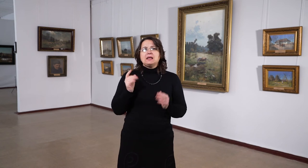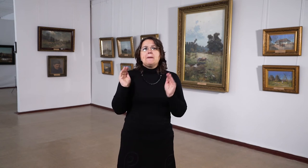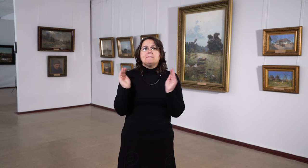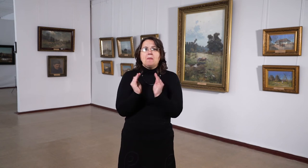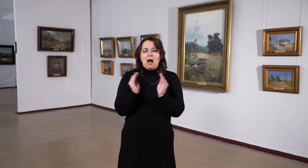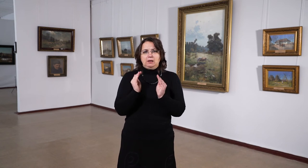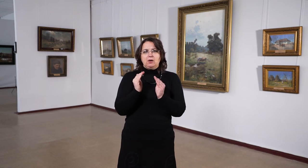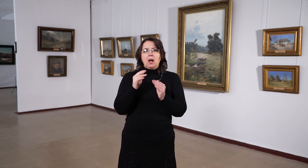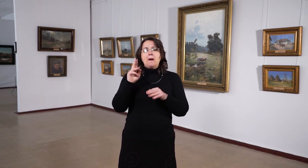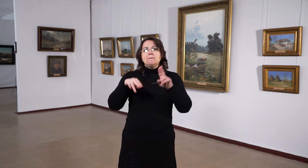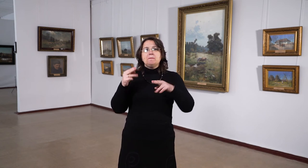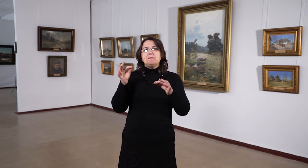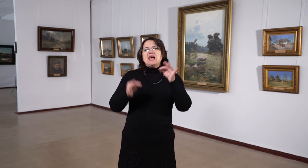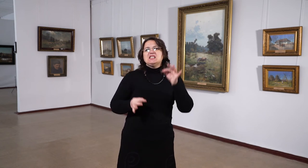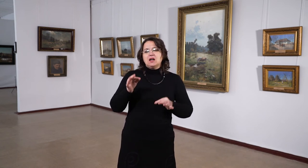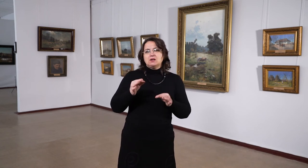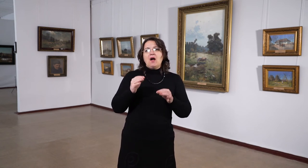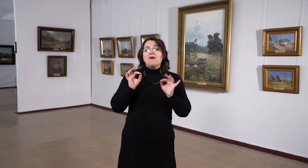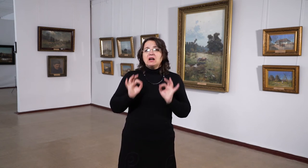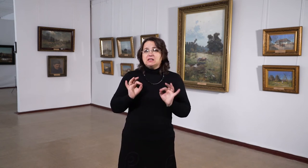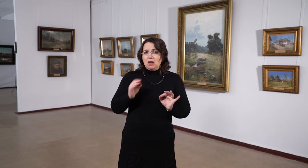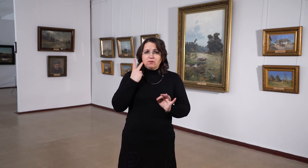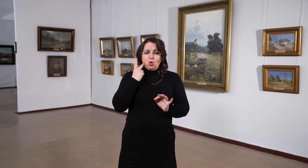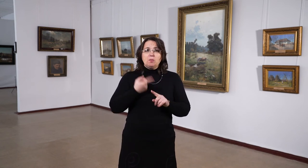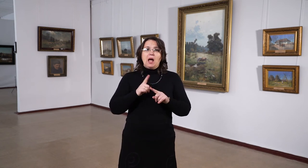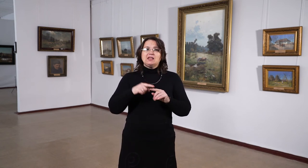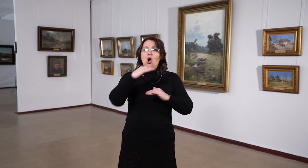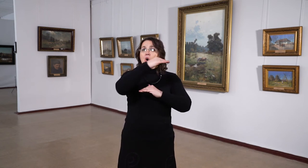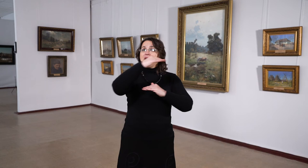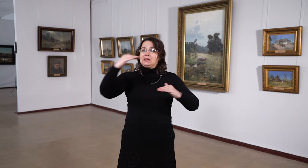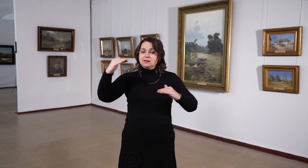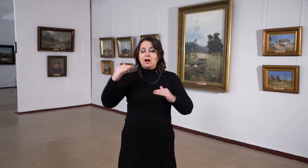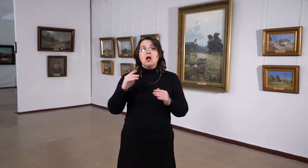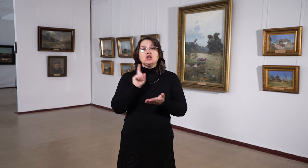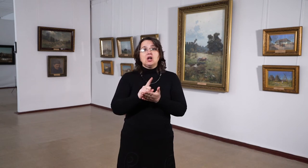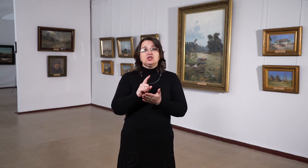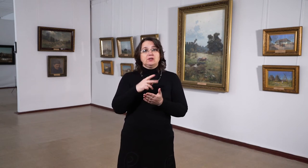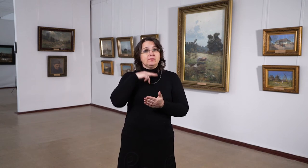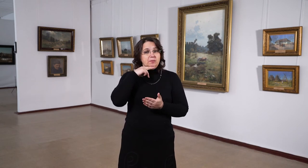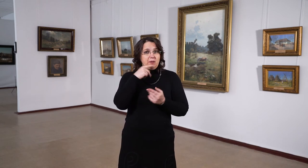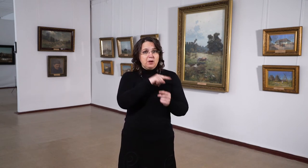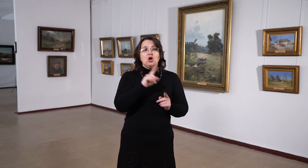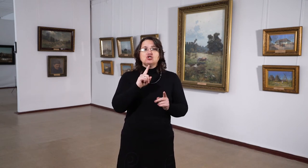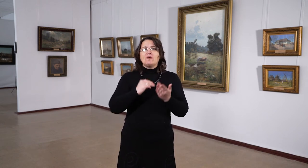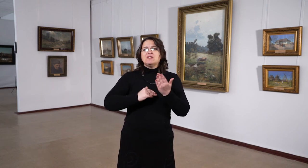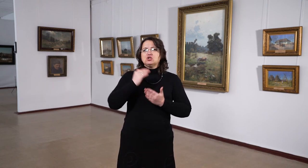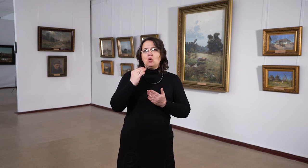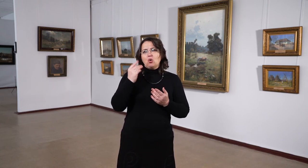камерного пейзажа, в основном это горизонталь, ну как правило. Должна заметить, что видеть высокую поэзию в таких